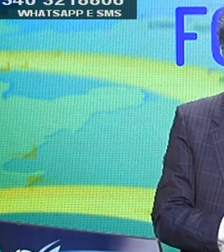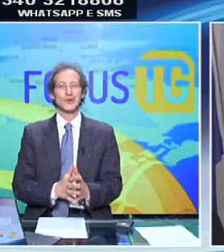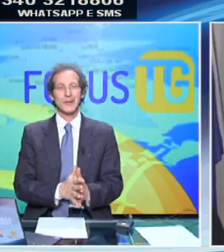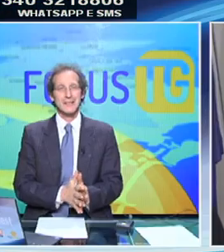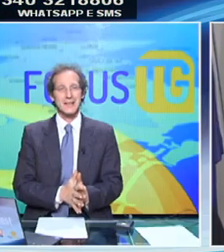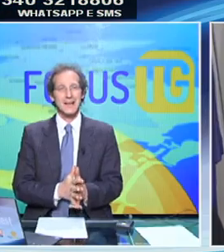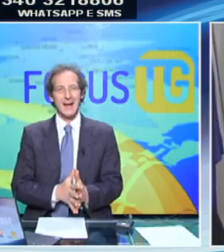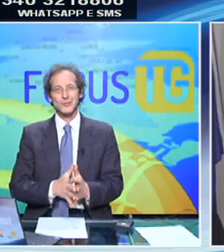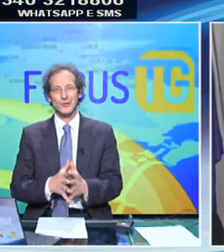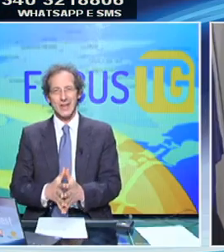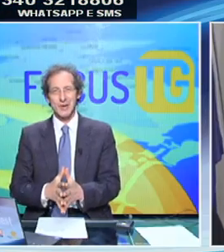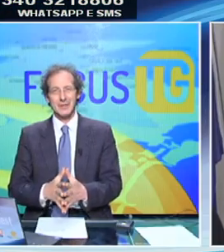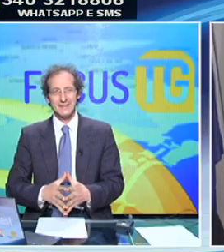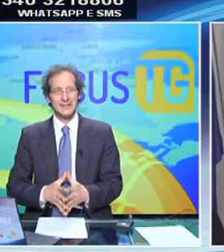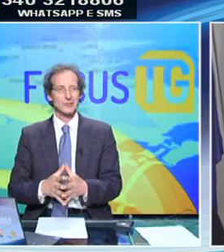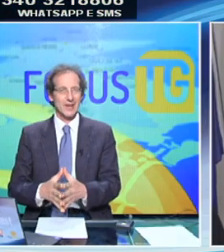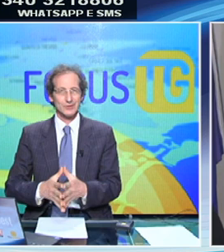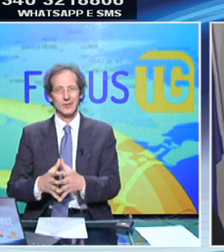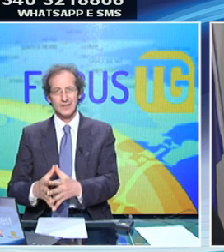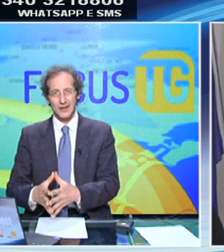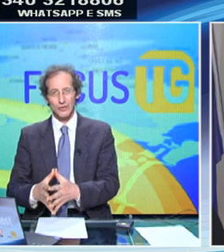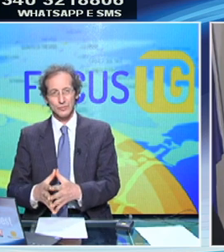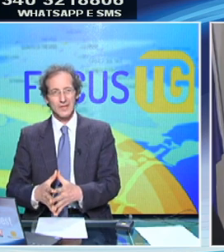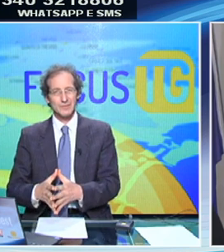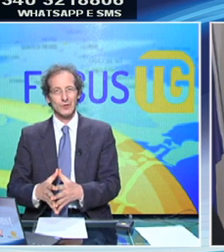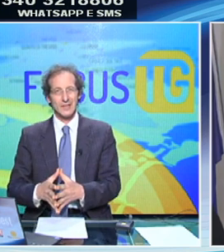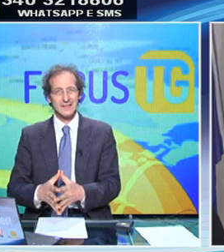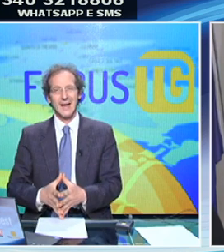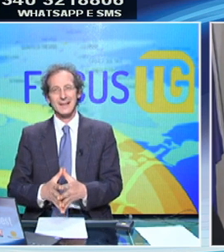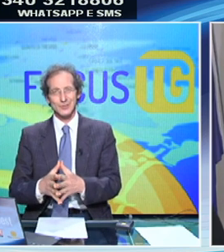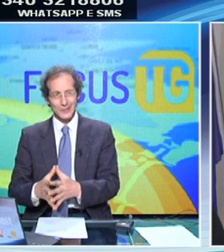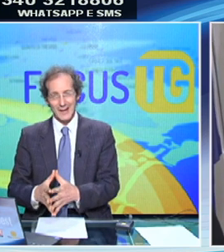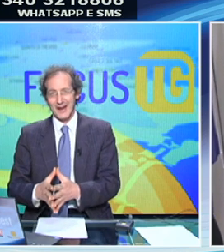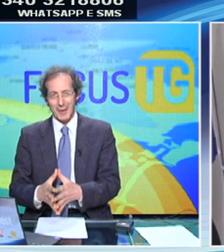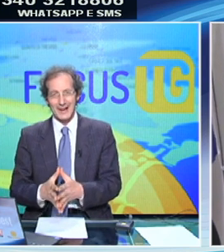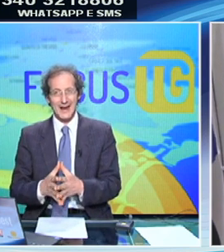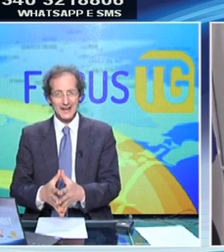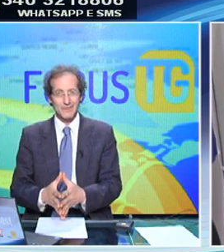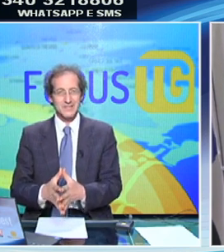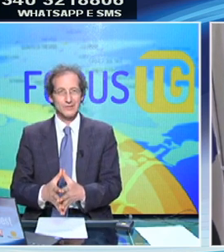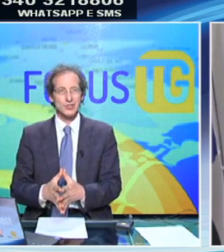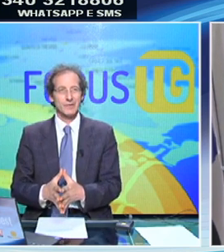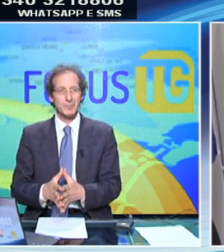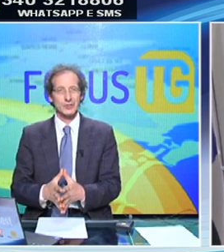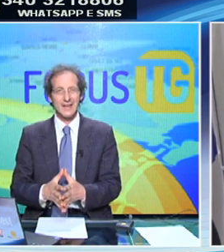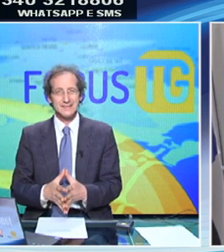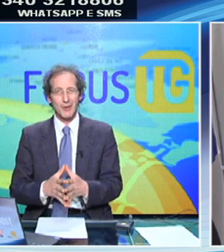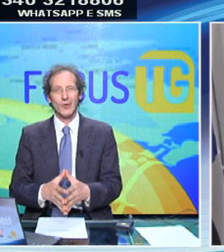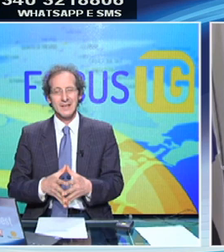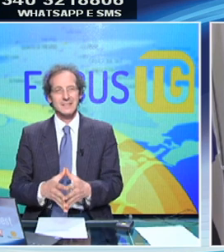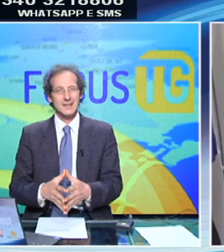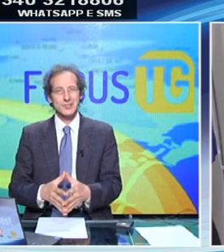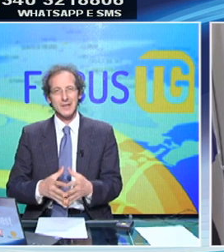molti dicono, se il calcio riesce a partire, certo, con tutte le difficoltà del caso e magari anche investendo cifre importanti,